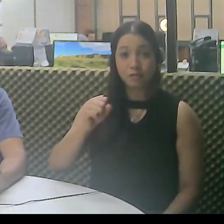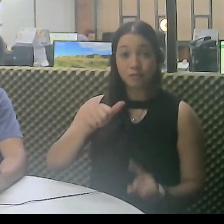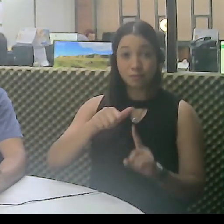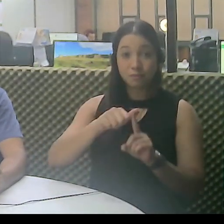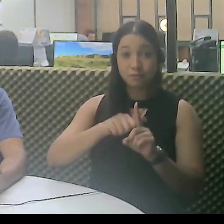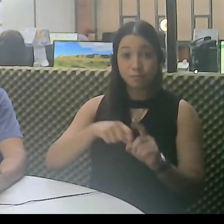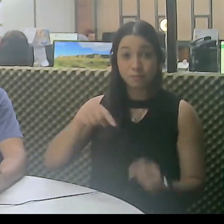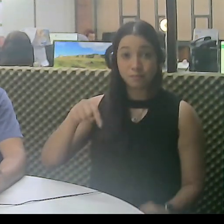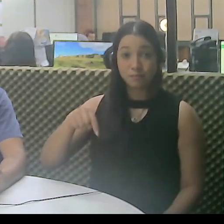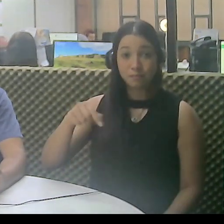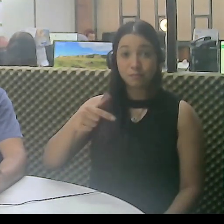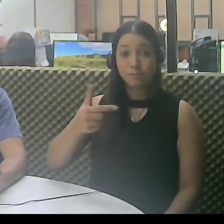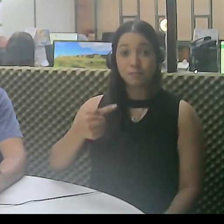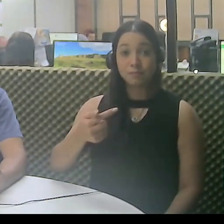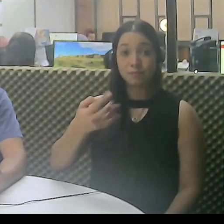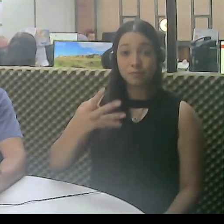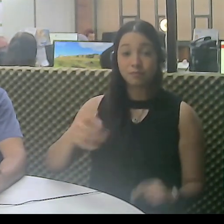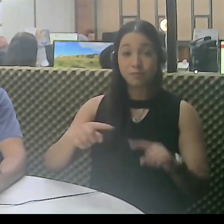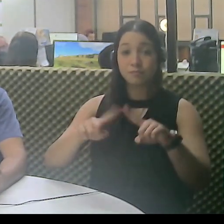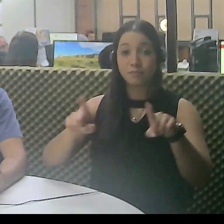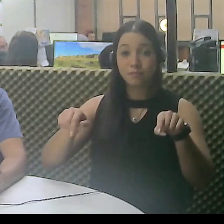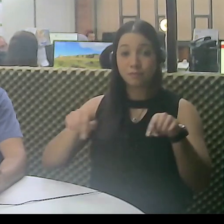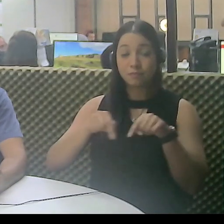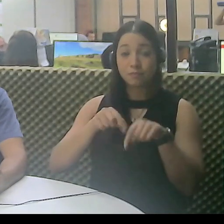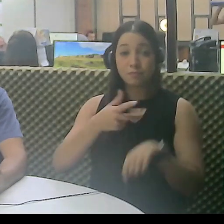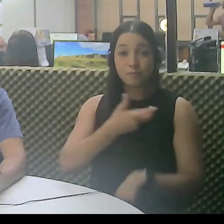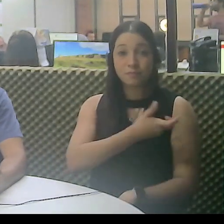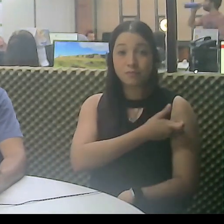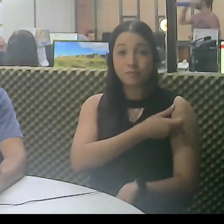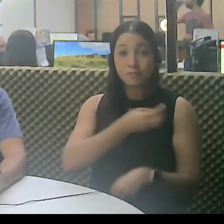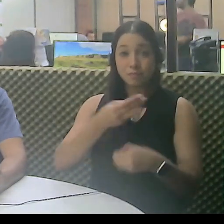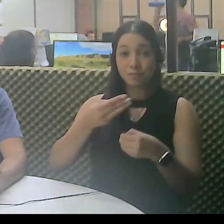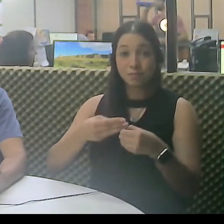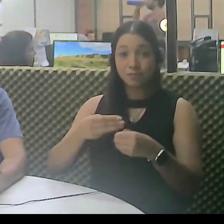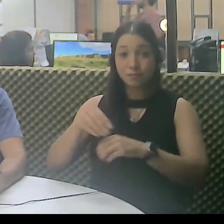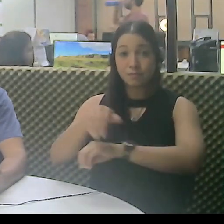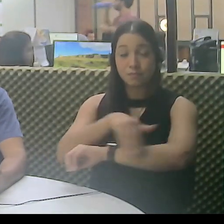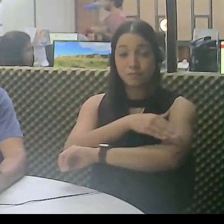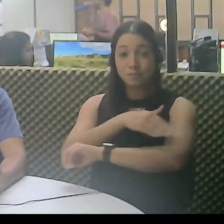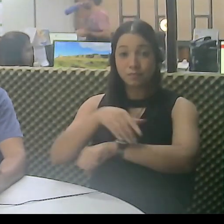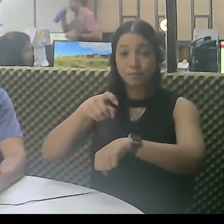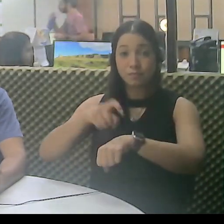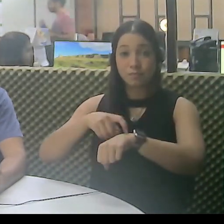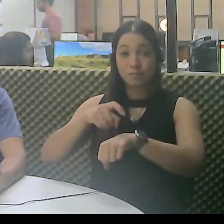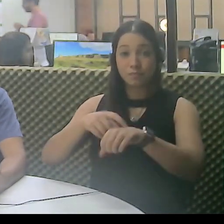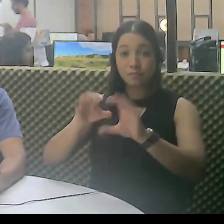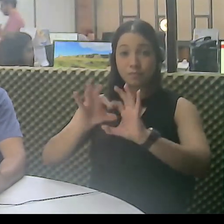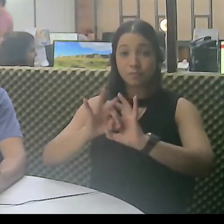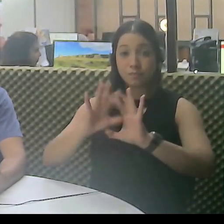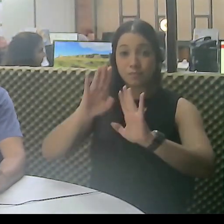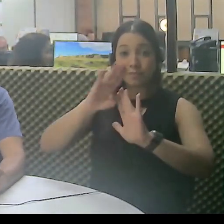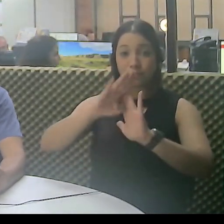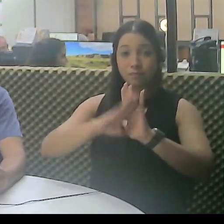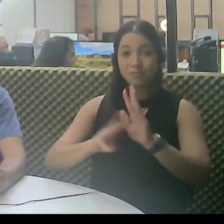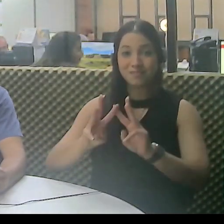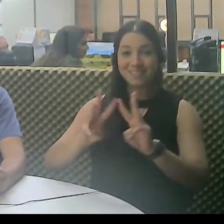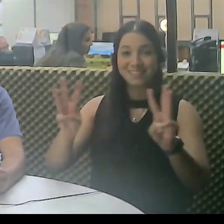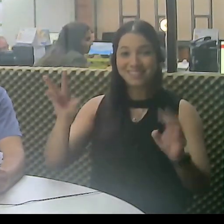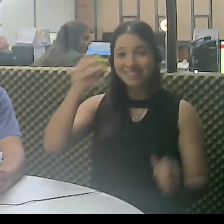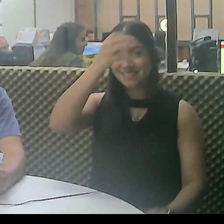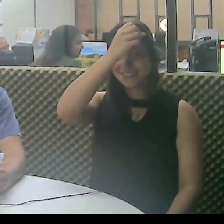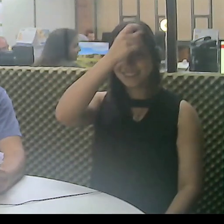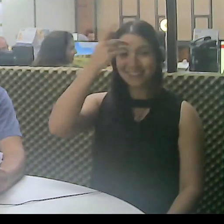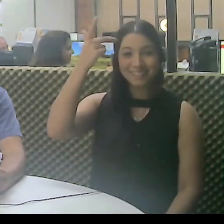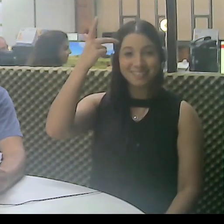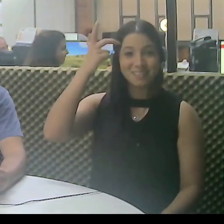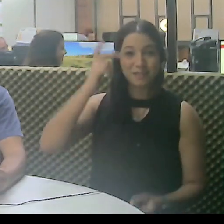nas 74 salas de vacinação do município. Os endereços e horários de funcionamento estão disponíveis no portal da